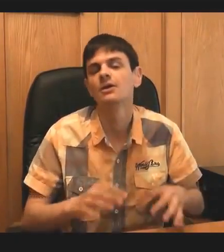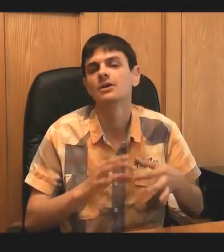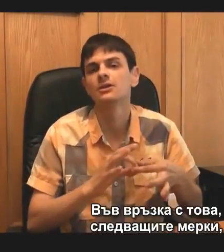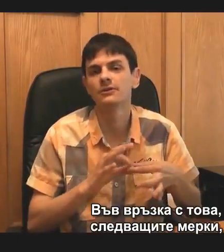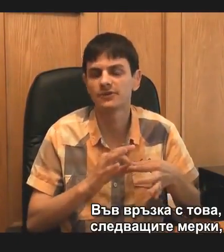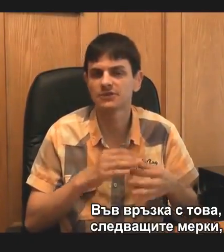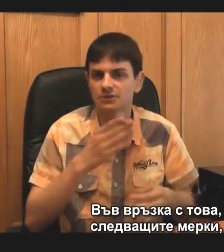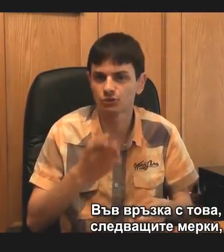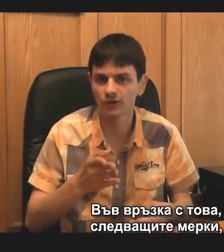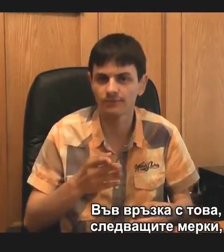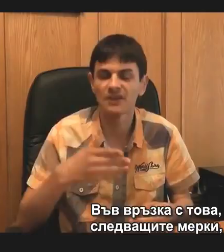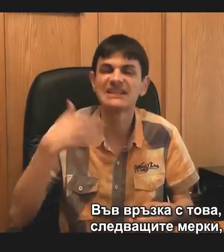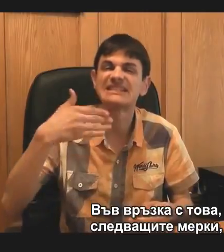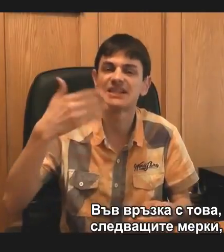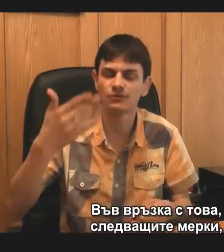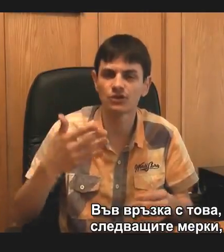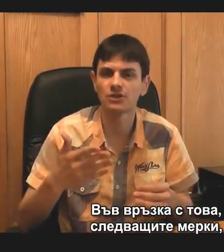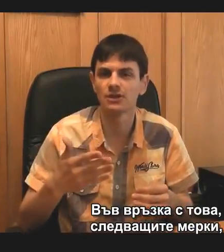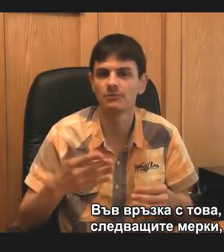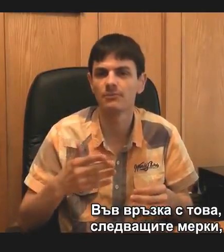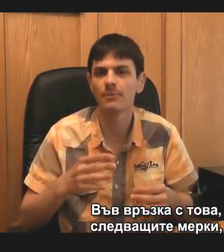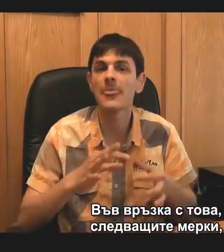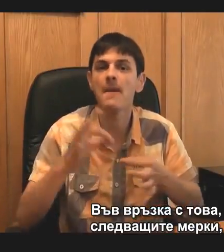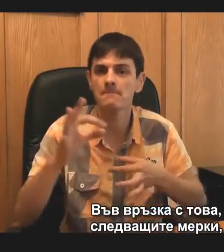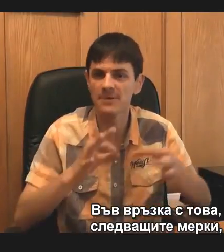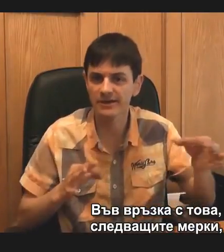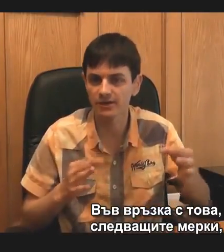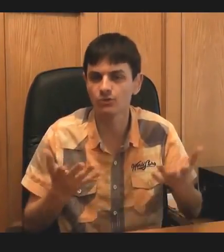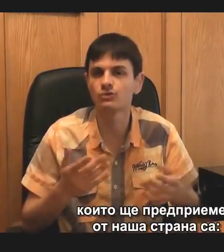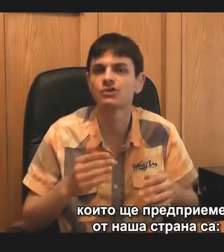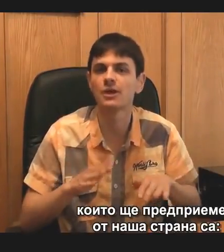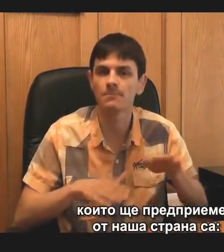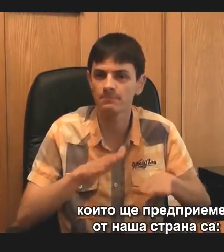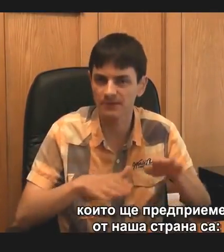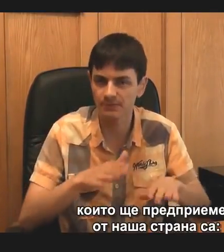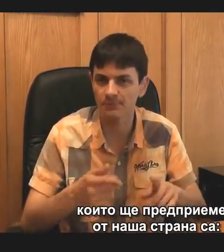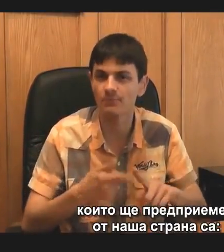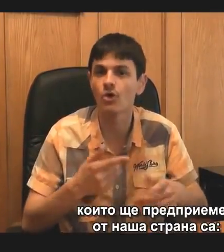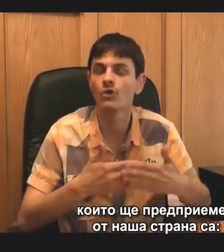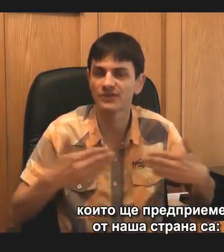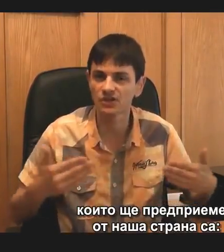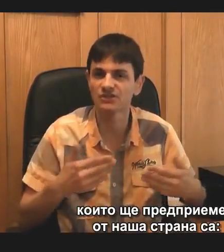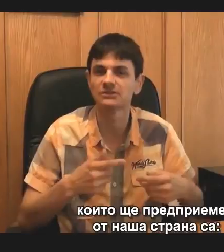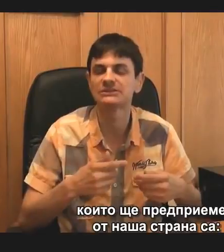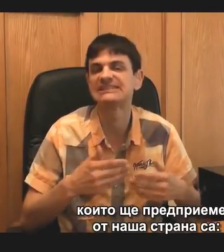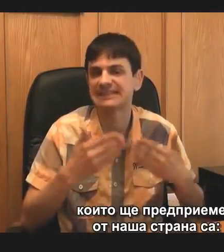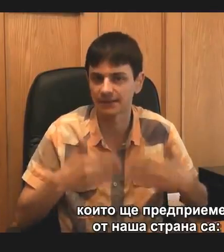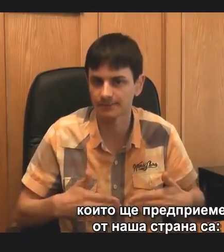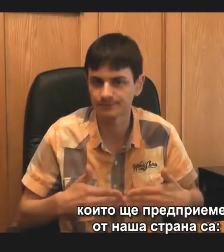Това, да във връзка с това, следващите мерки, които ще предпремем от наша страна,